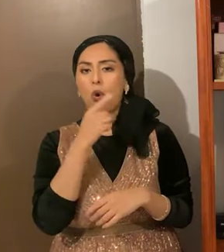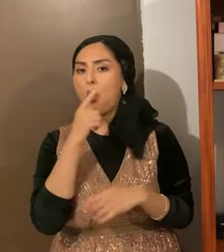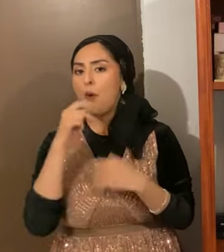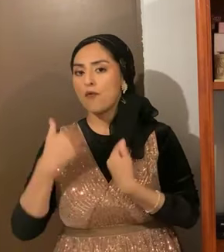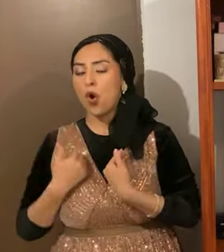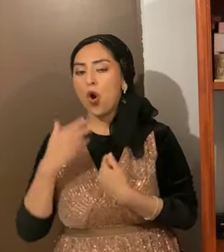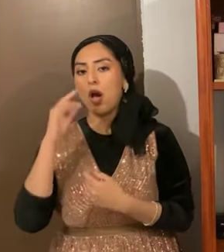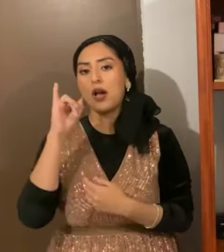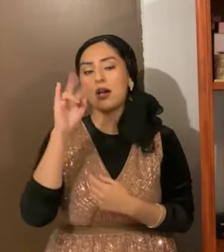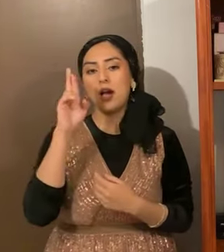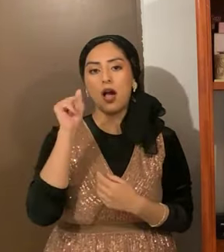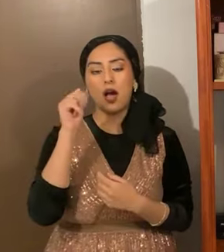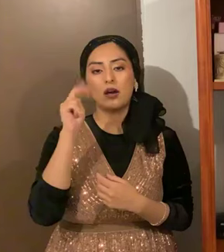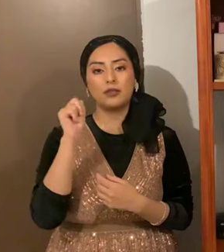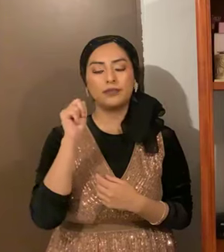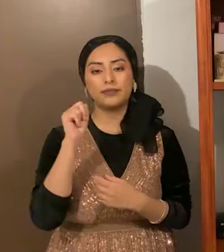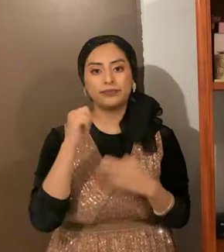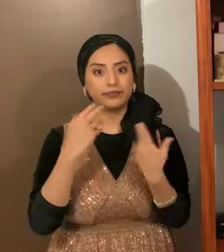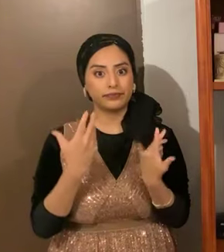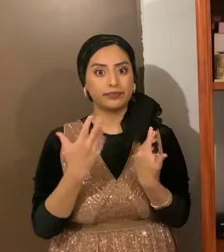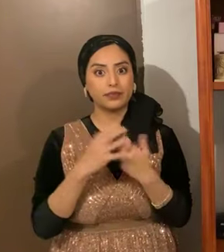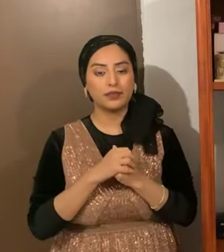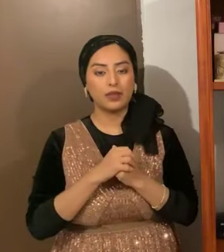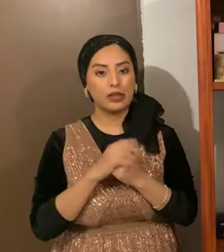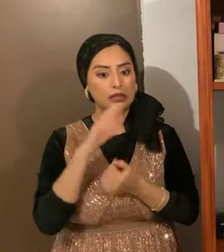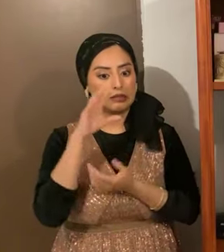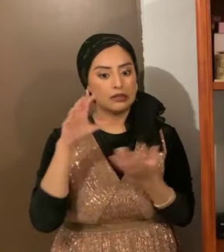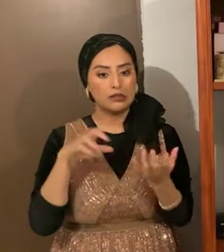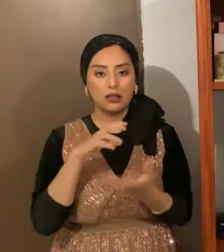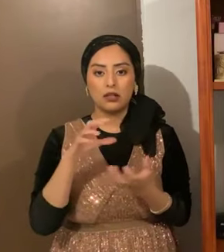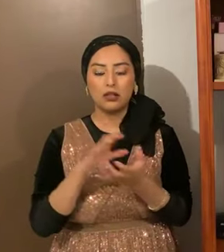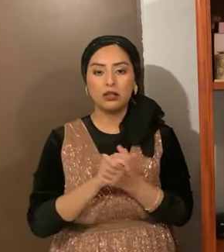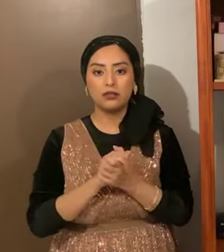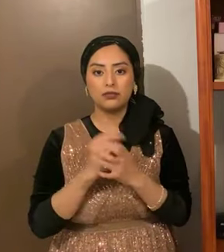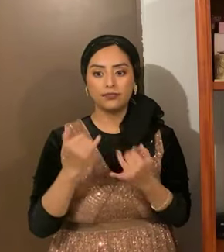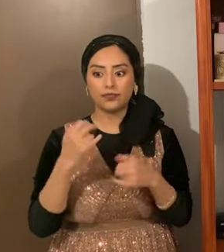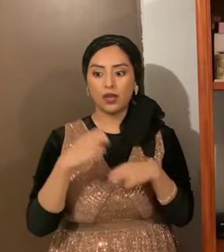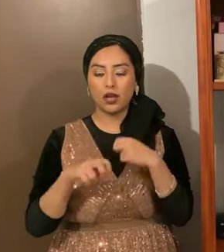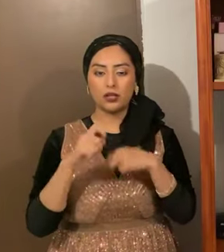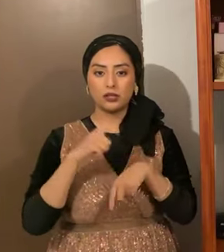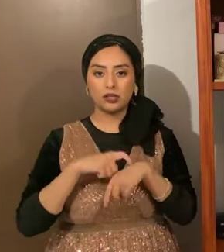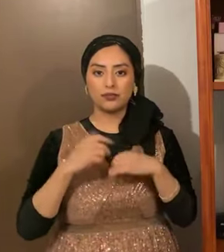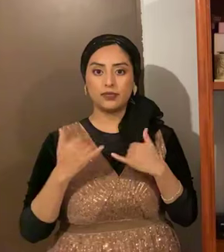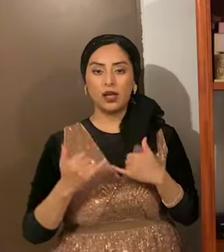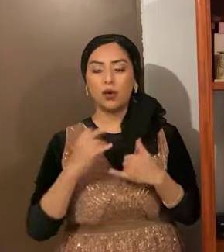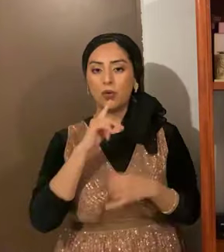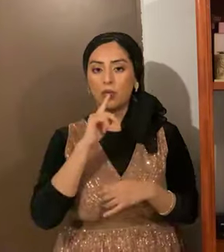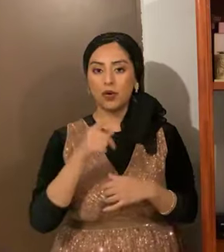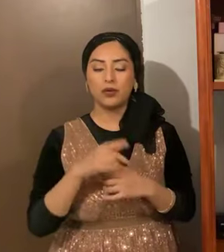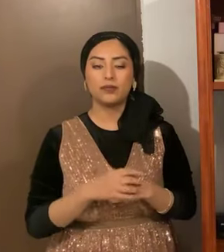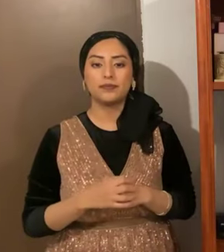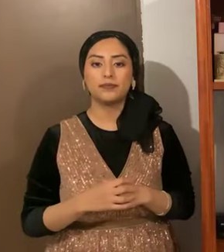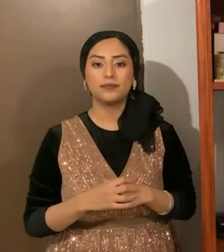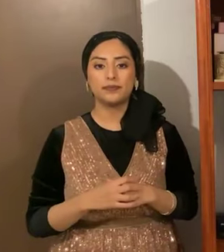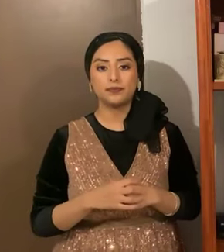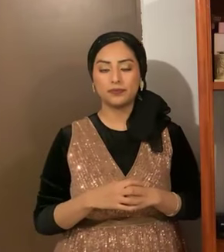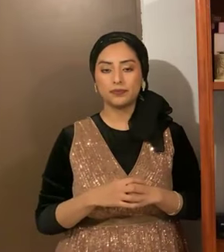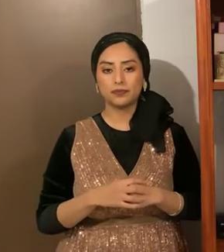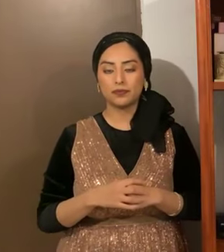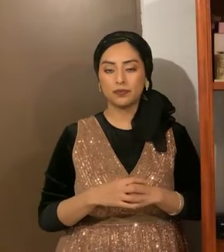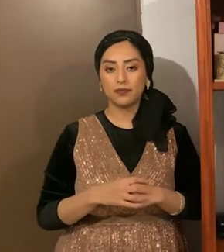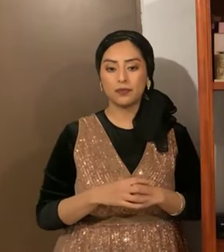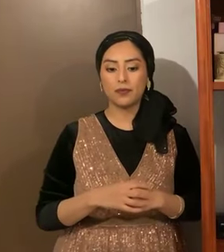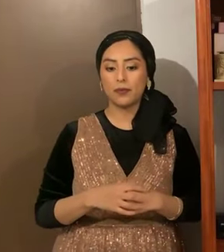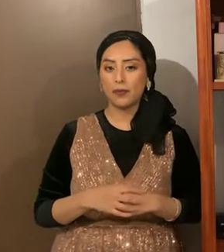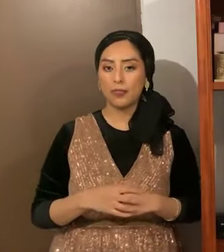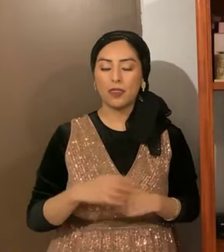O sea, vamos, esto es una locura, hermano. Estamos viviendo tiempos muy difíciles. Pero bueno,